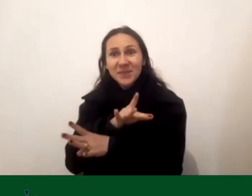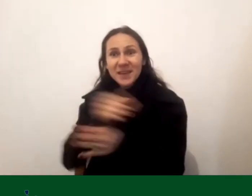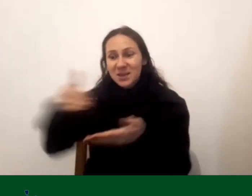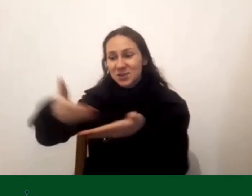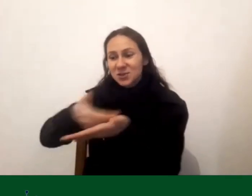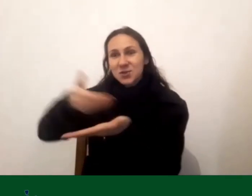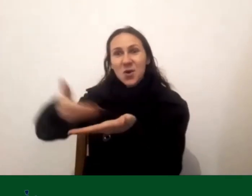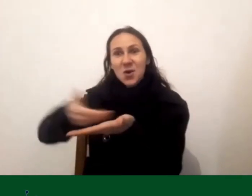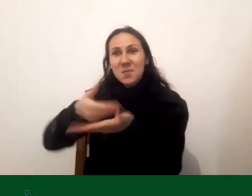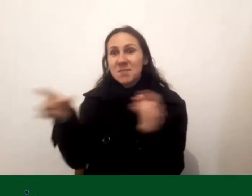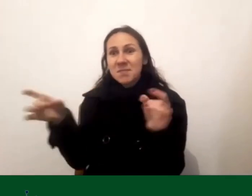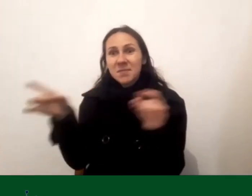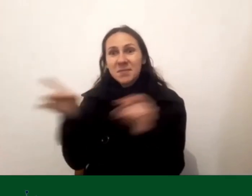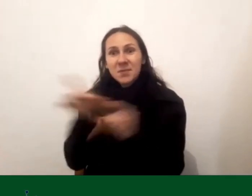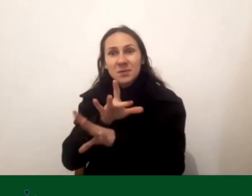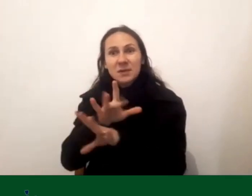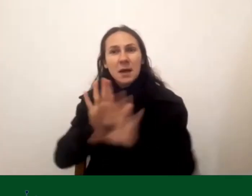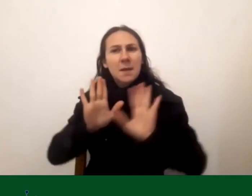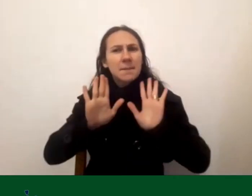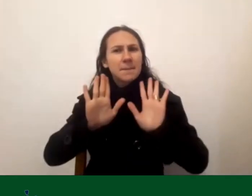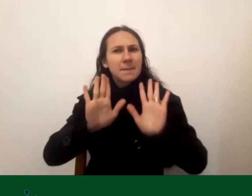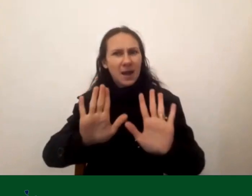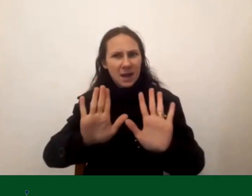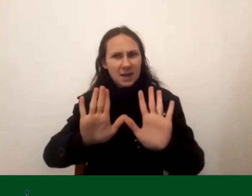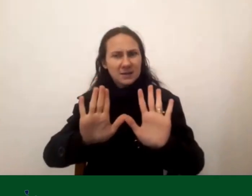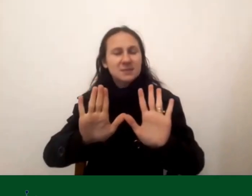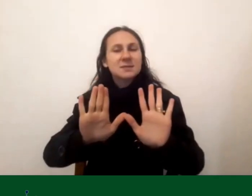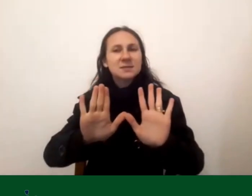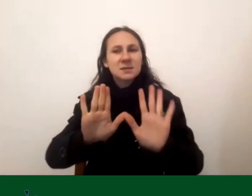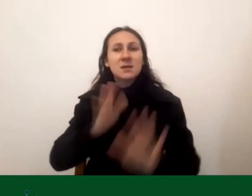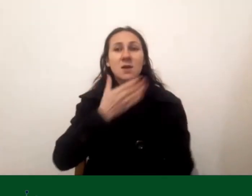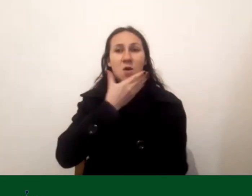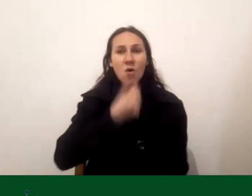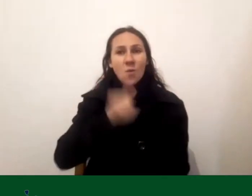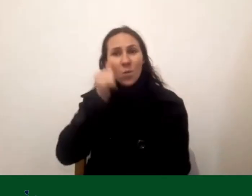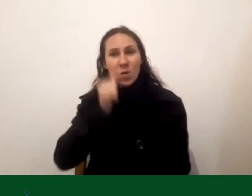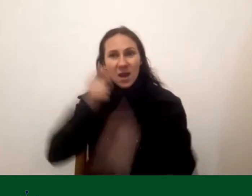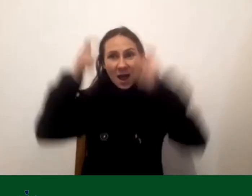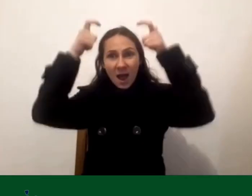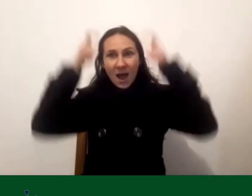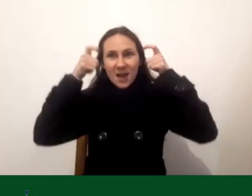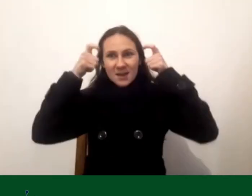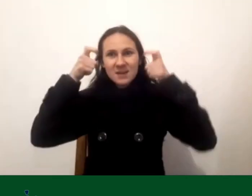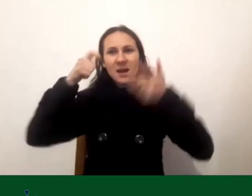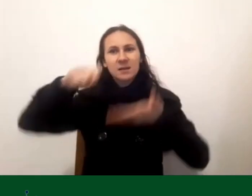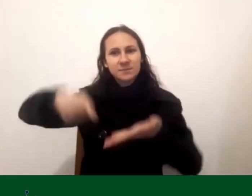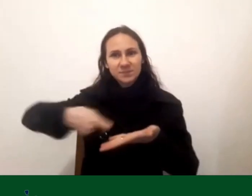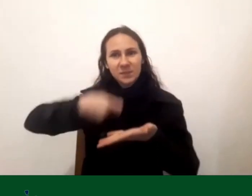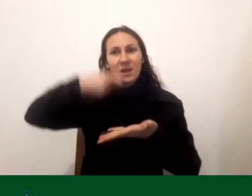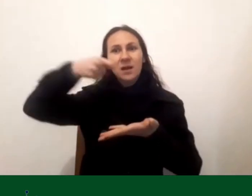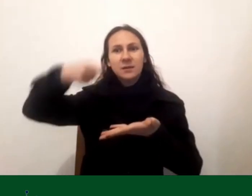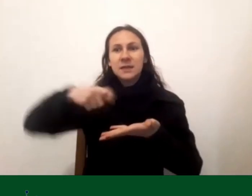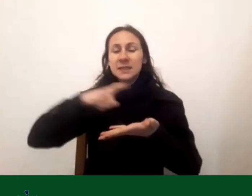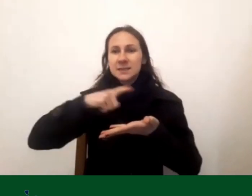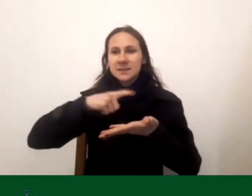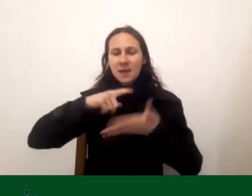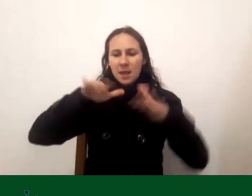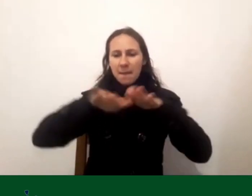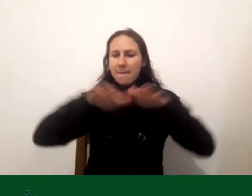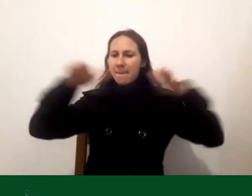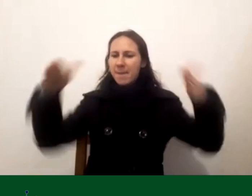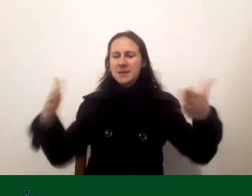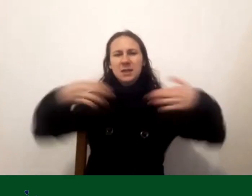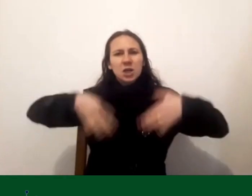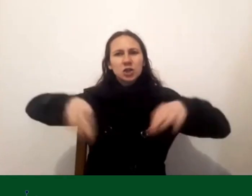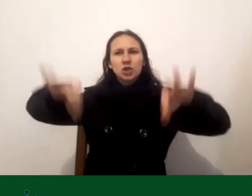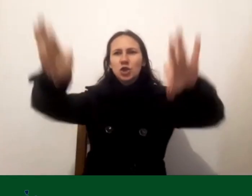Mas quando o rei e a rainha tomam a sua sopa, eles colocam na mesa a sua melhor toalha,